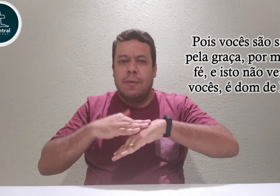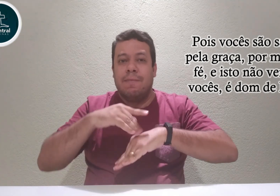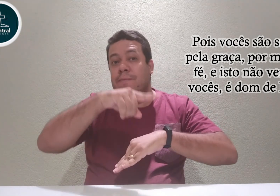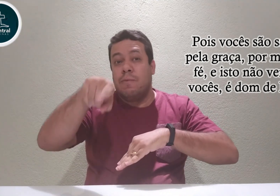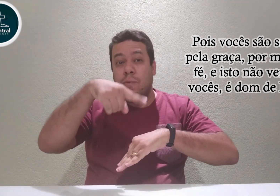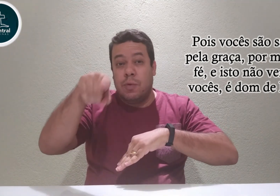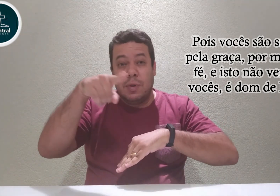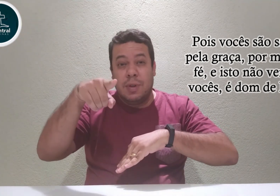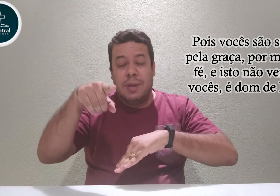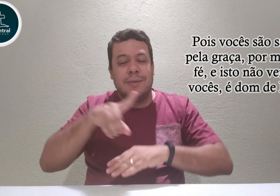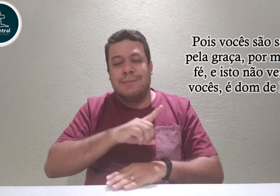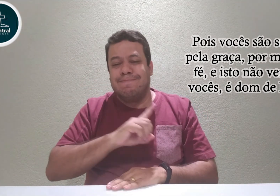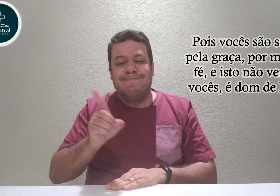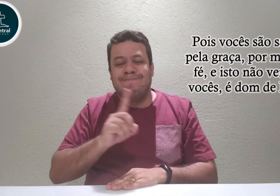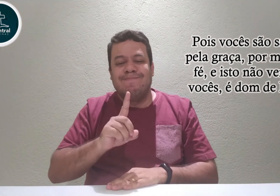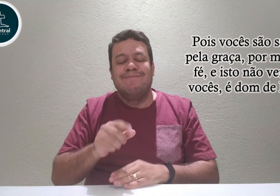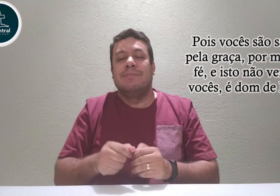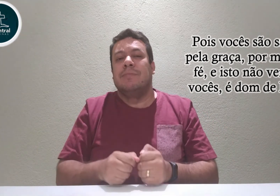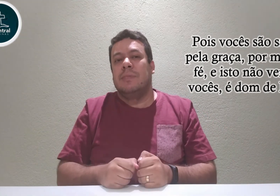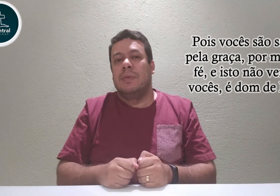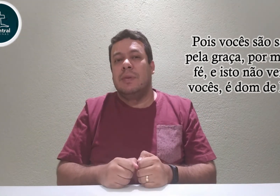E isso não vem de vocês.